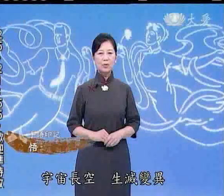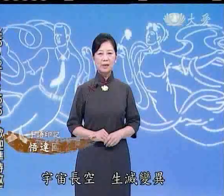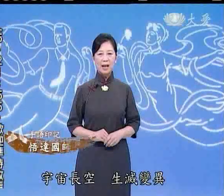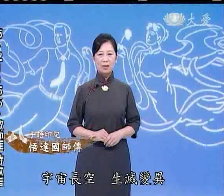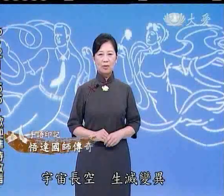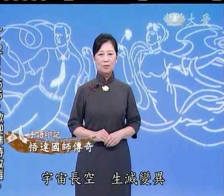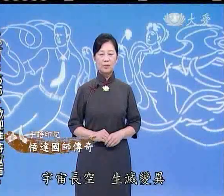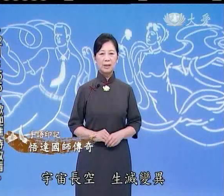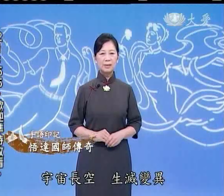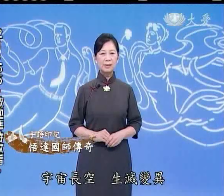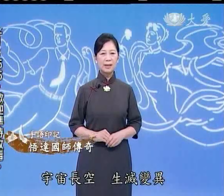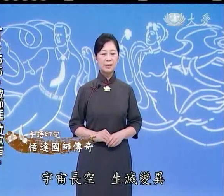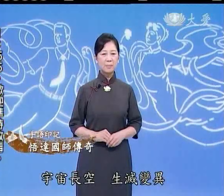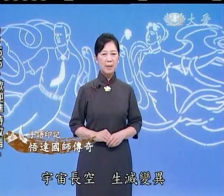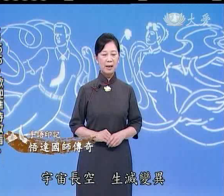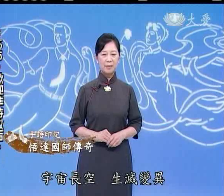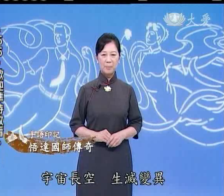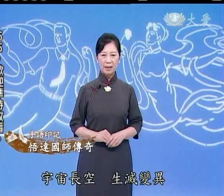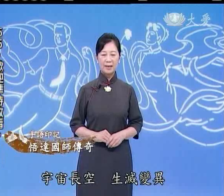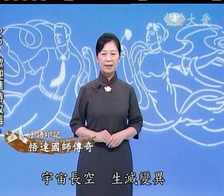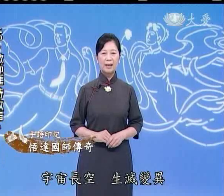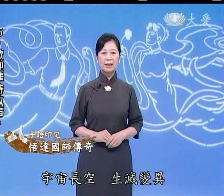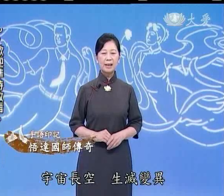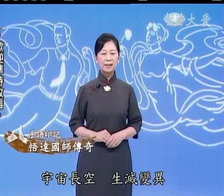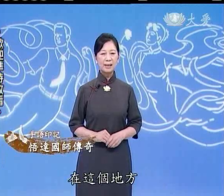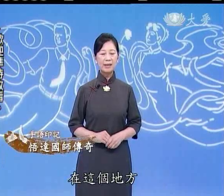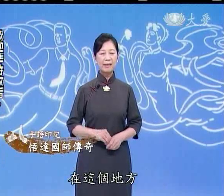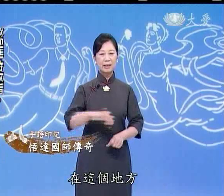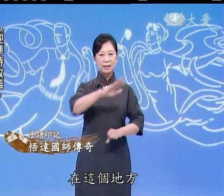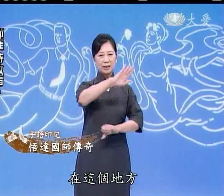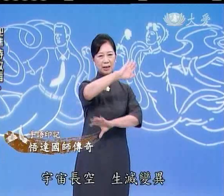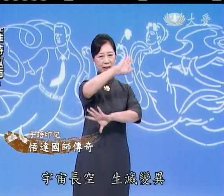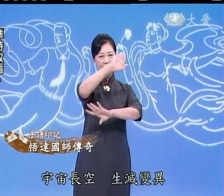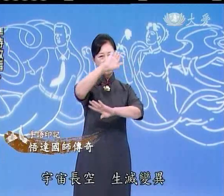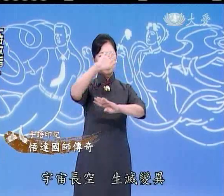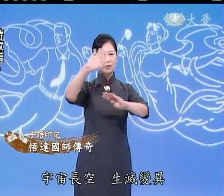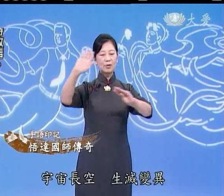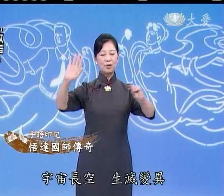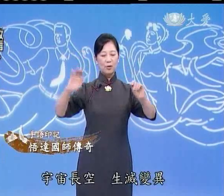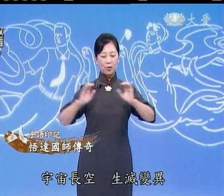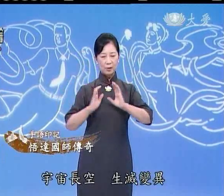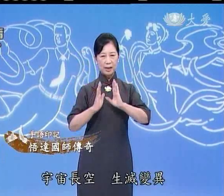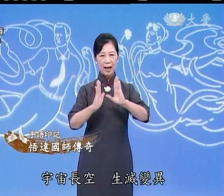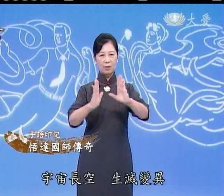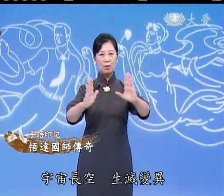做长空生灭变异，那这些地方以做长